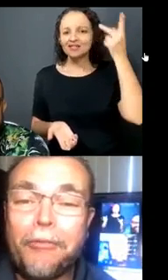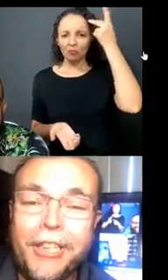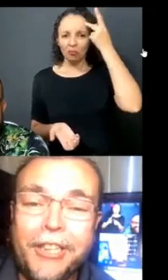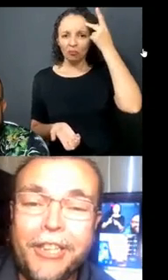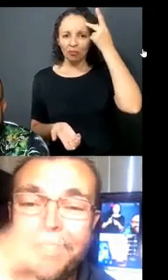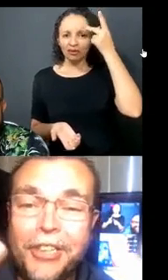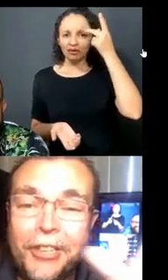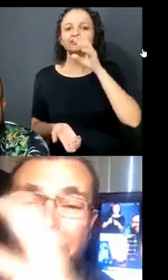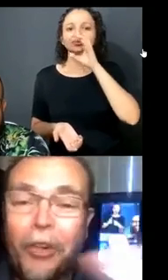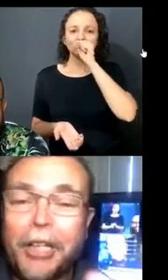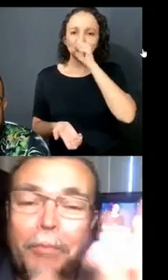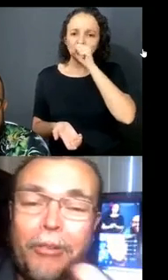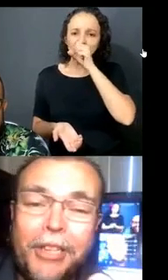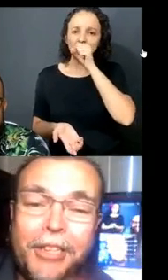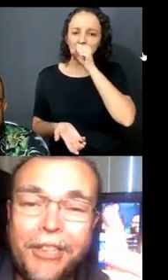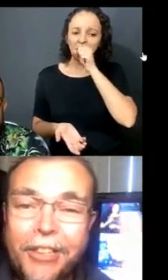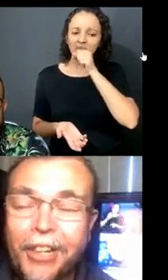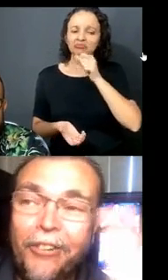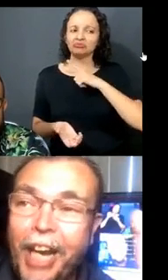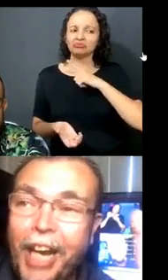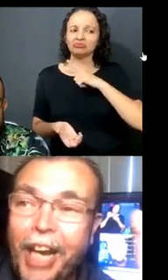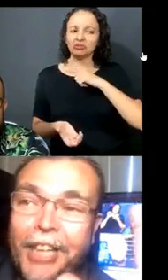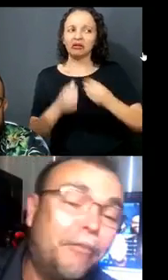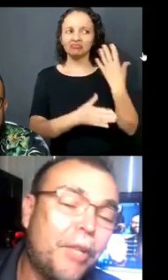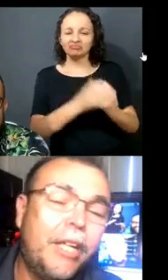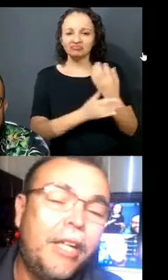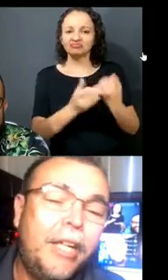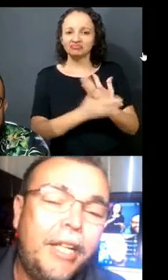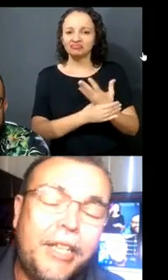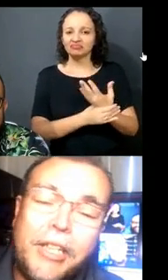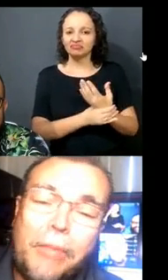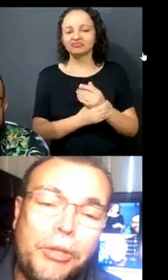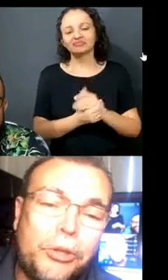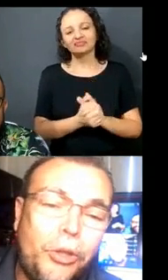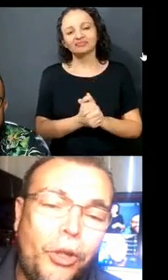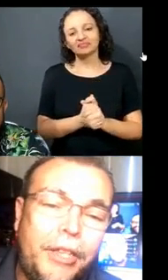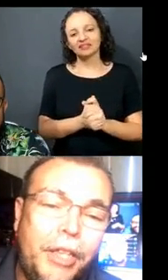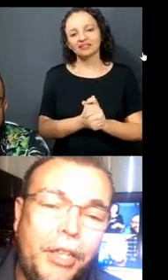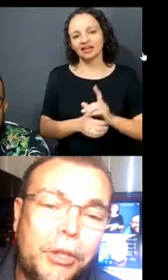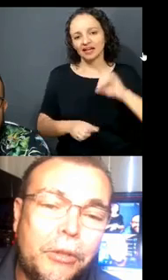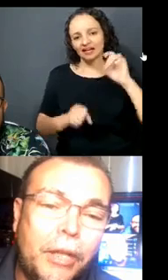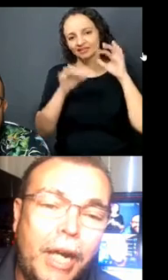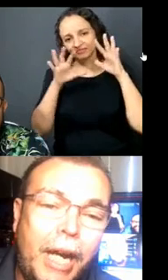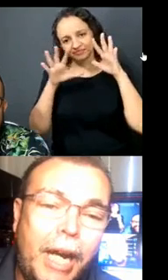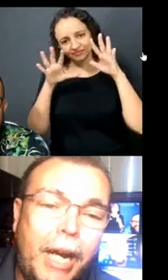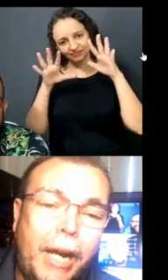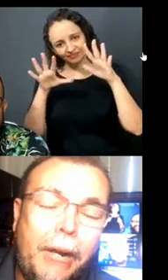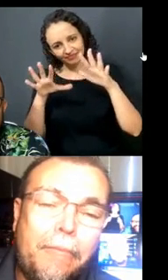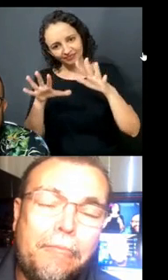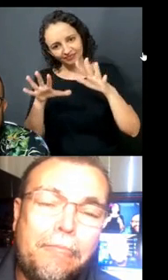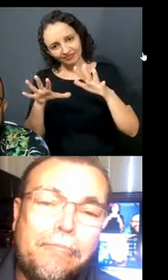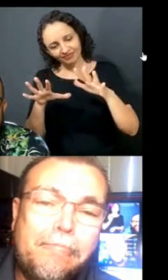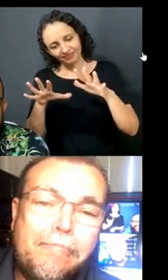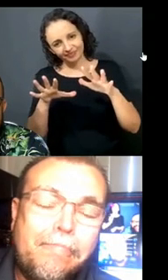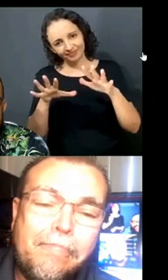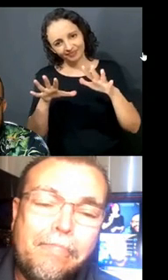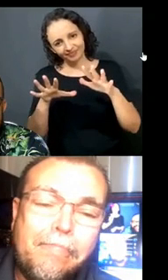laranja para a Flórida. Então, esse nome Verdade. Paulista não é à toa. E Deus abençoe, Deus